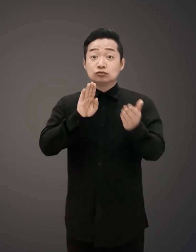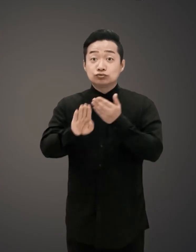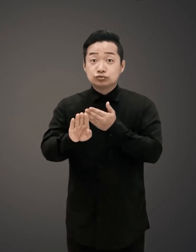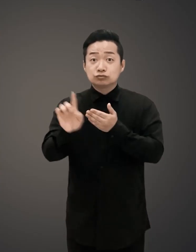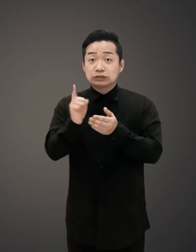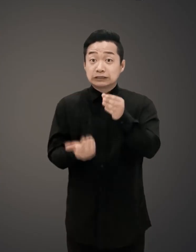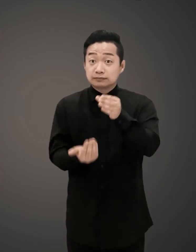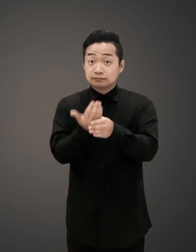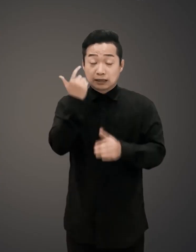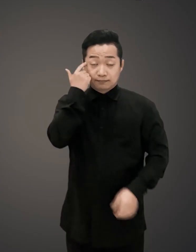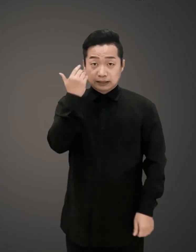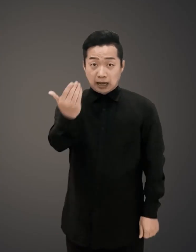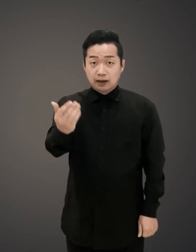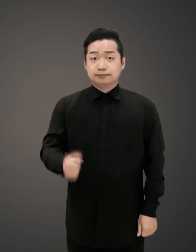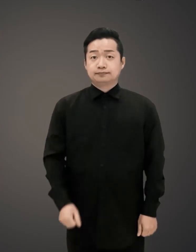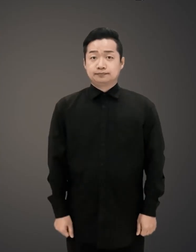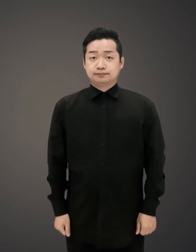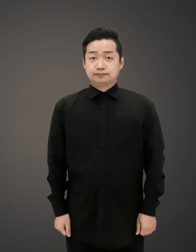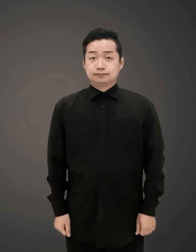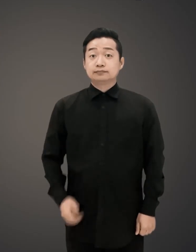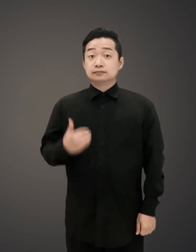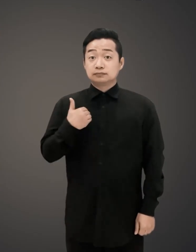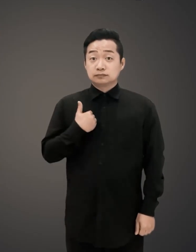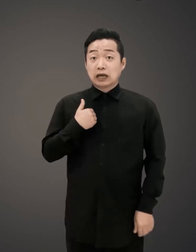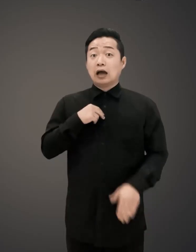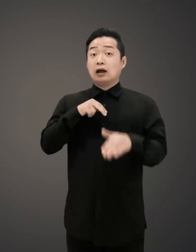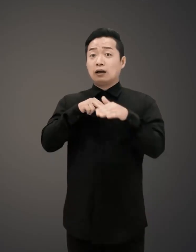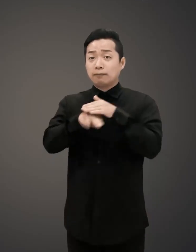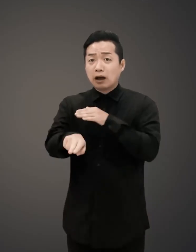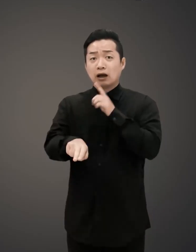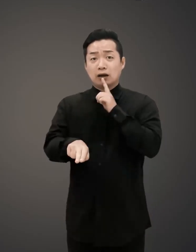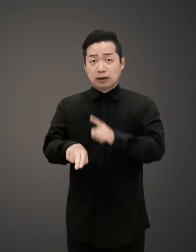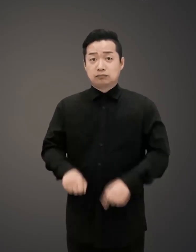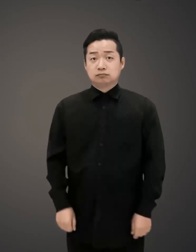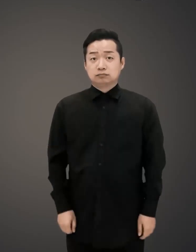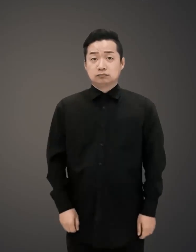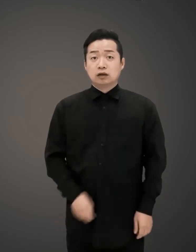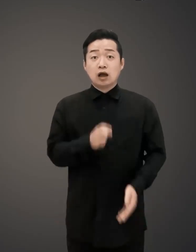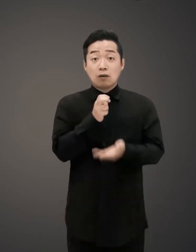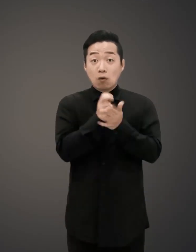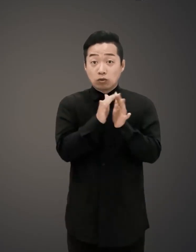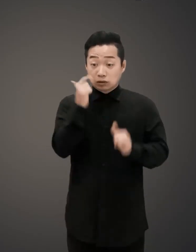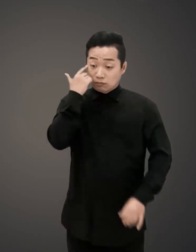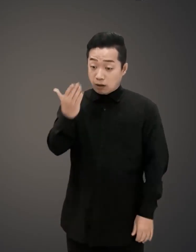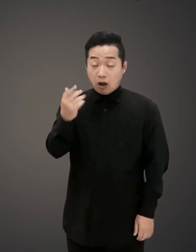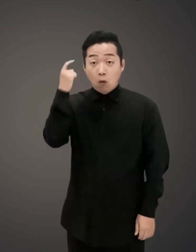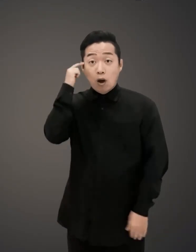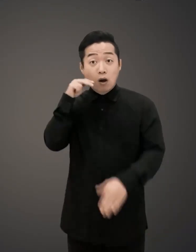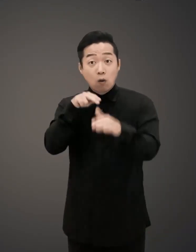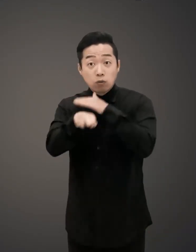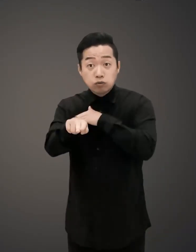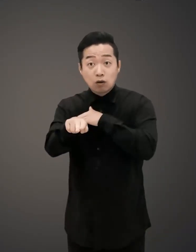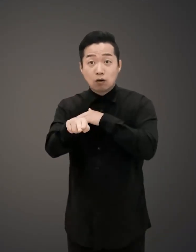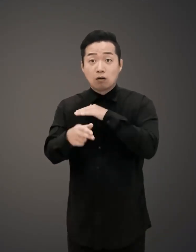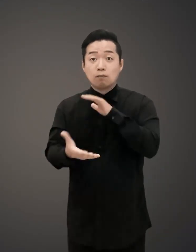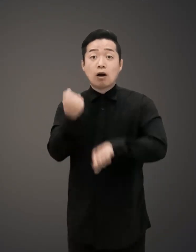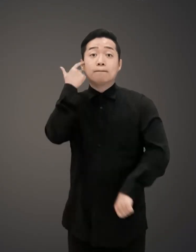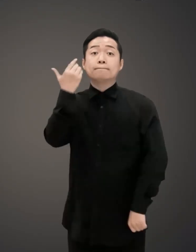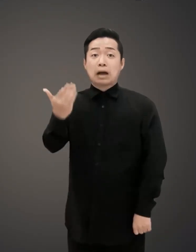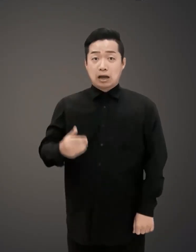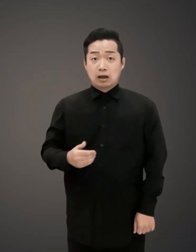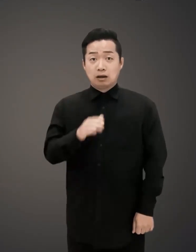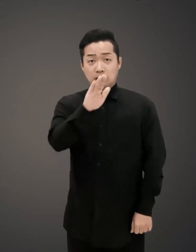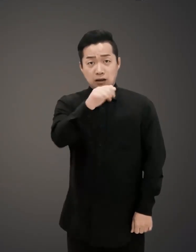나서 어떤 일이 일어났죠? 자신은 곧장 달아났다는 말에 에디커스 핀치가 왜 달아났느냐고 바로